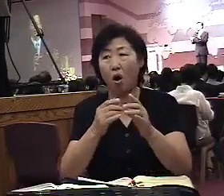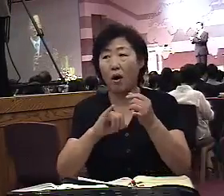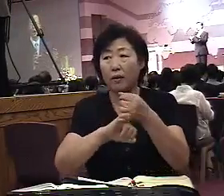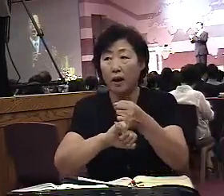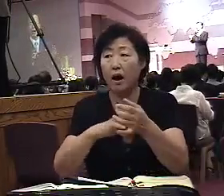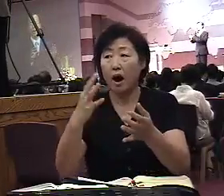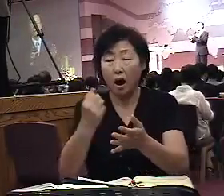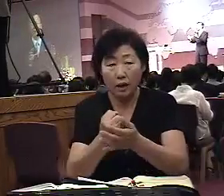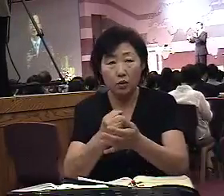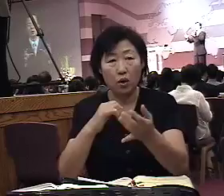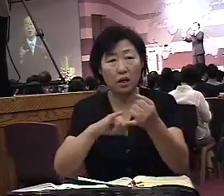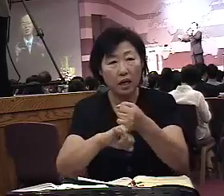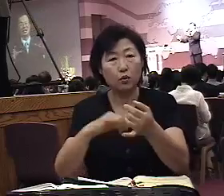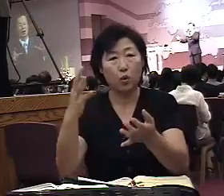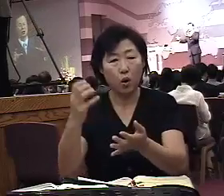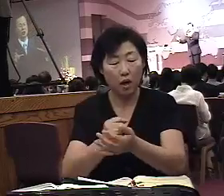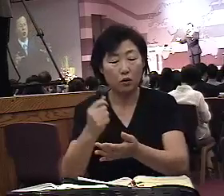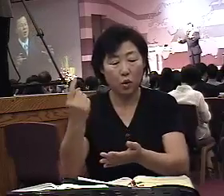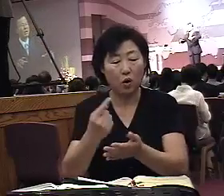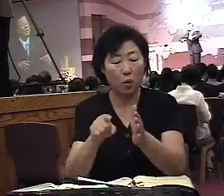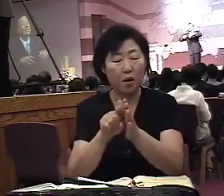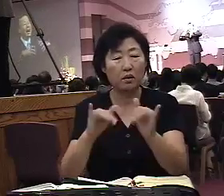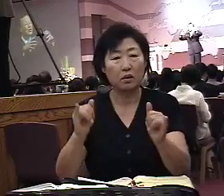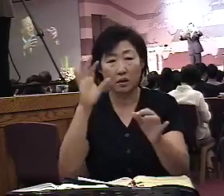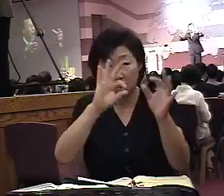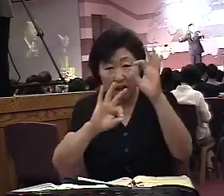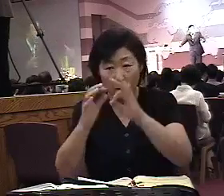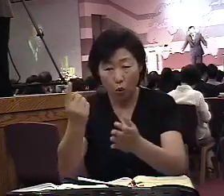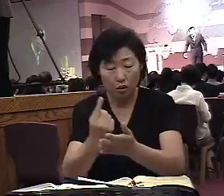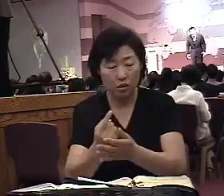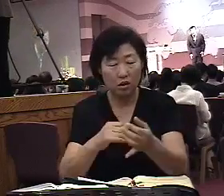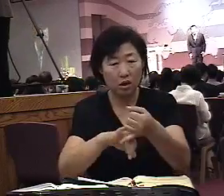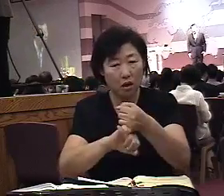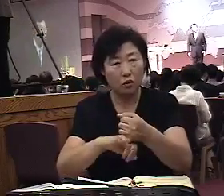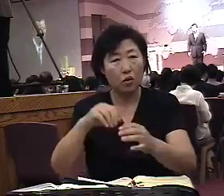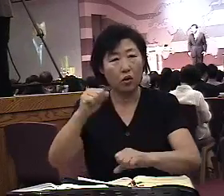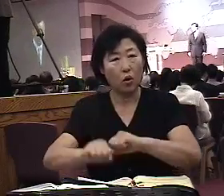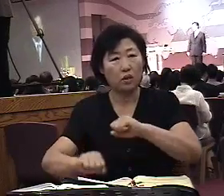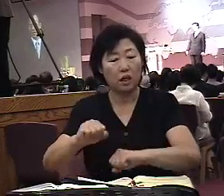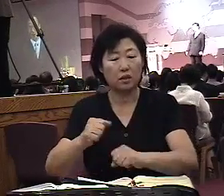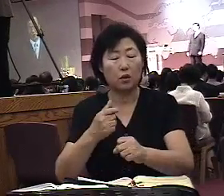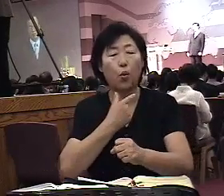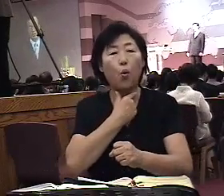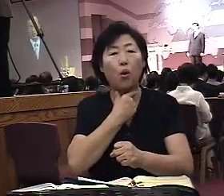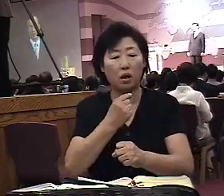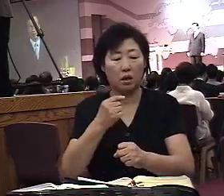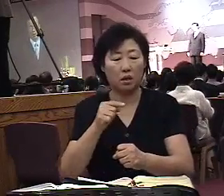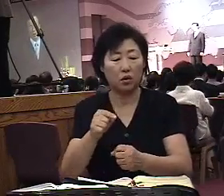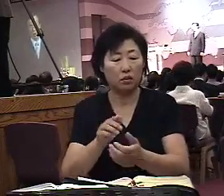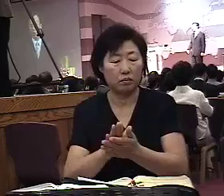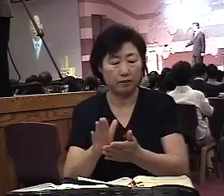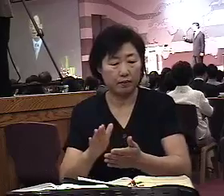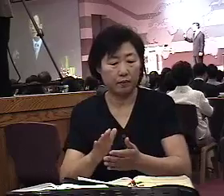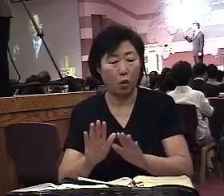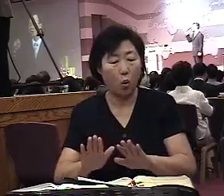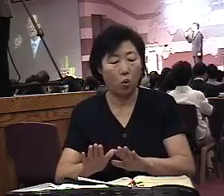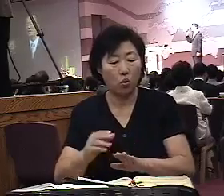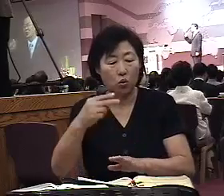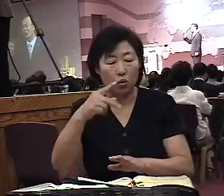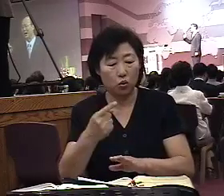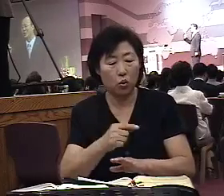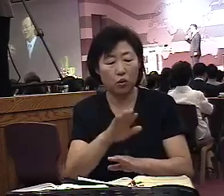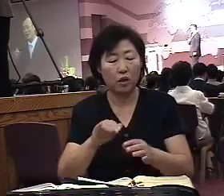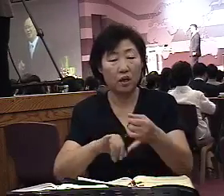약속을 가지고 하나님의 백성들을 찾아오시고 그 약속으로 역사하시기를 원하셨다는 것입니다. 오늘도